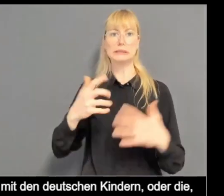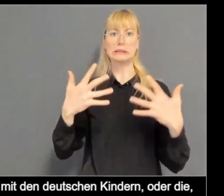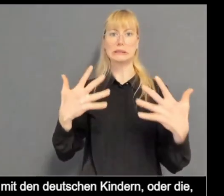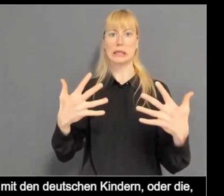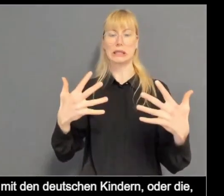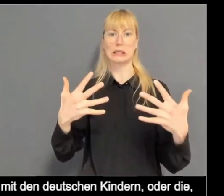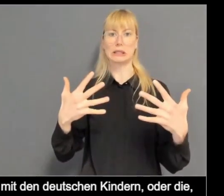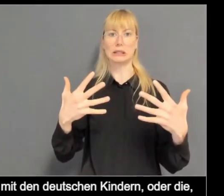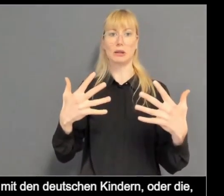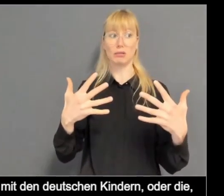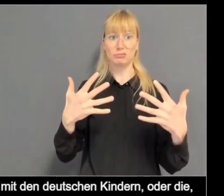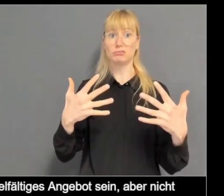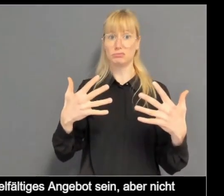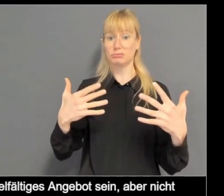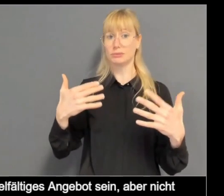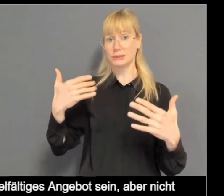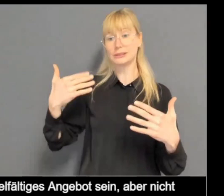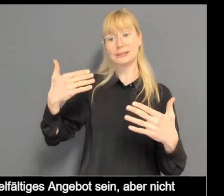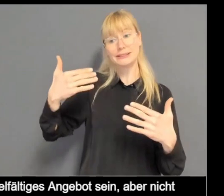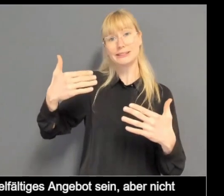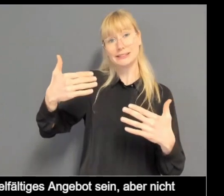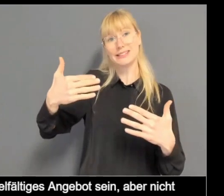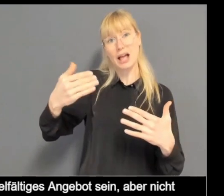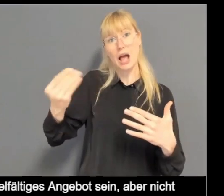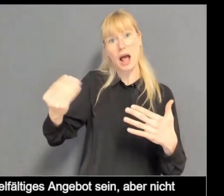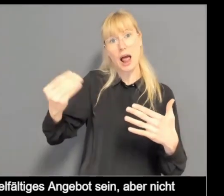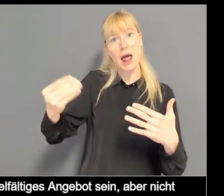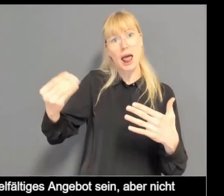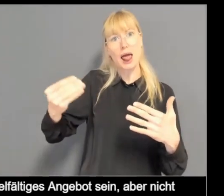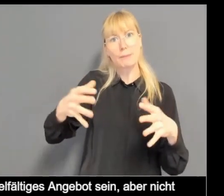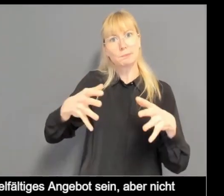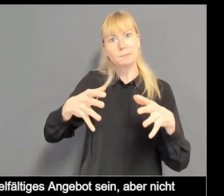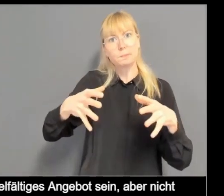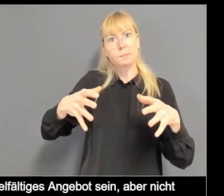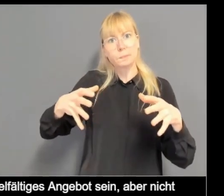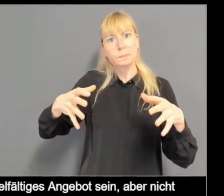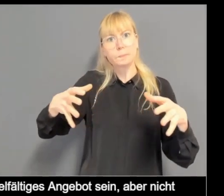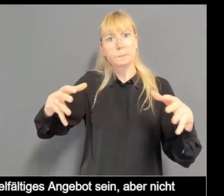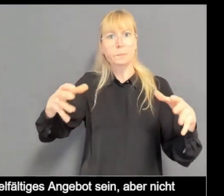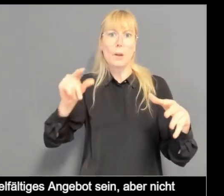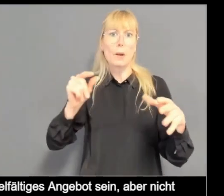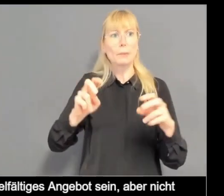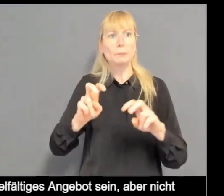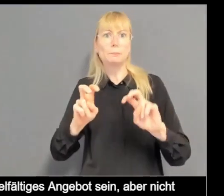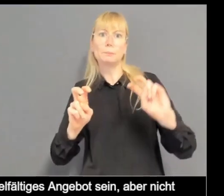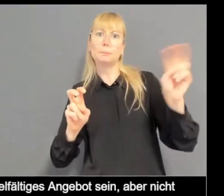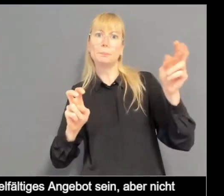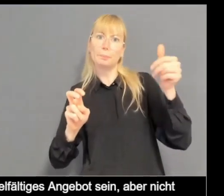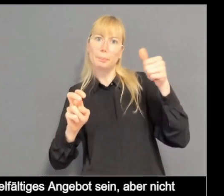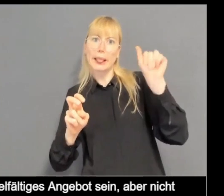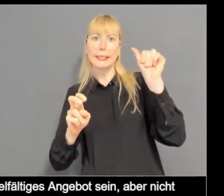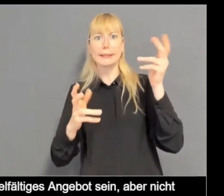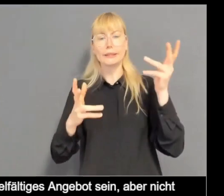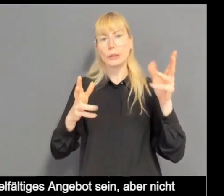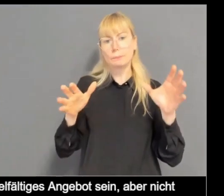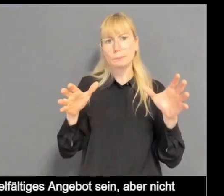sich da eine Gruppe bildet mit 10 Kindern, dann wird das nicht bis zum Ende des Schuljahres sein, sondern da kommen neue dazu, andere gehen vielleicht. Das alles